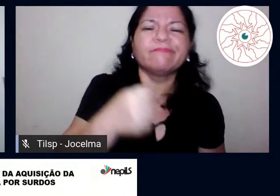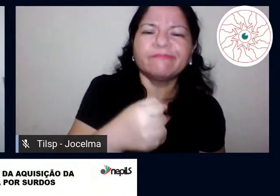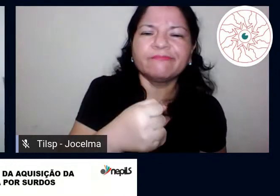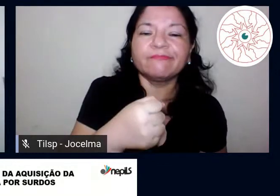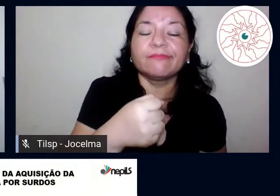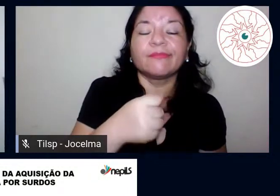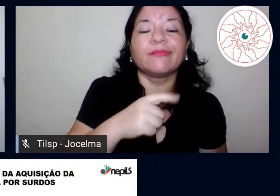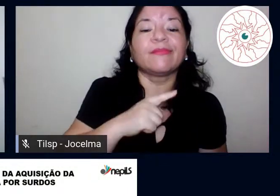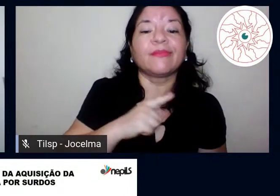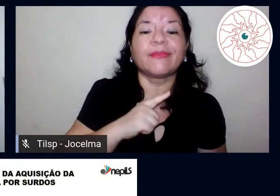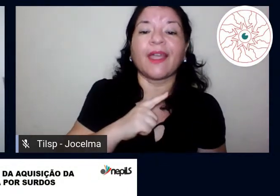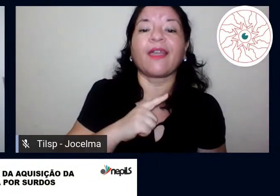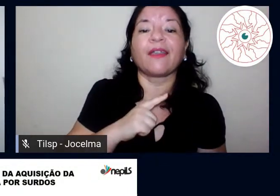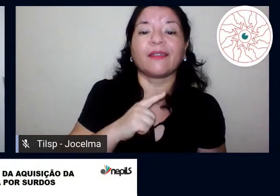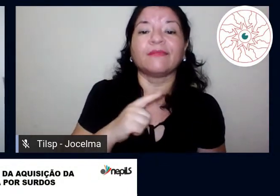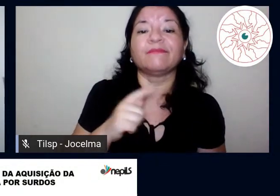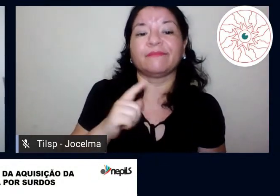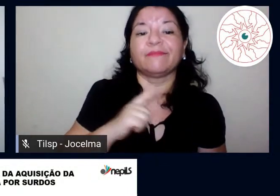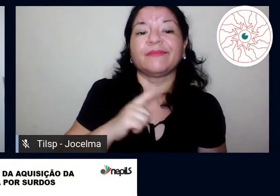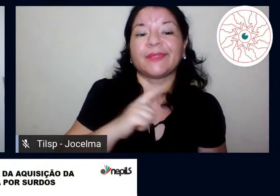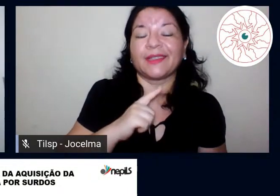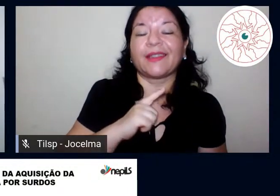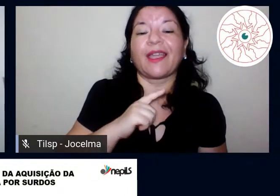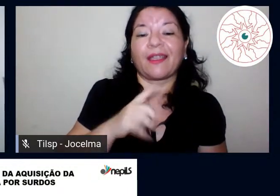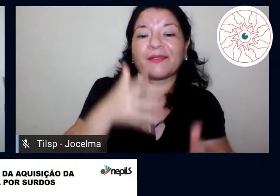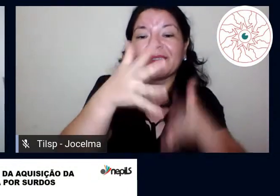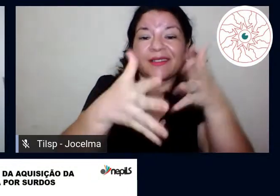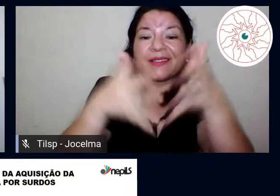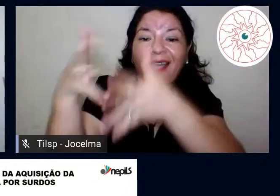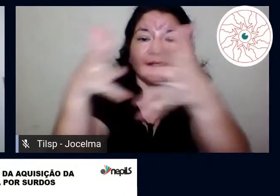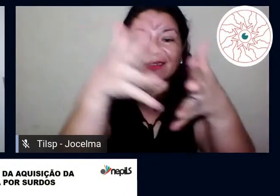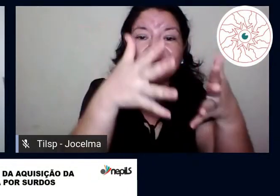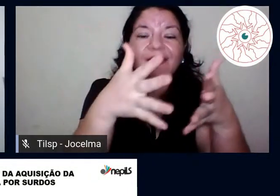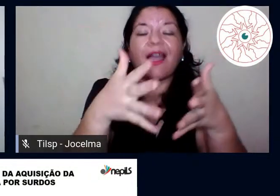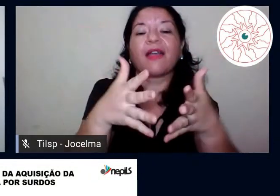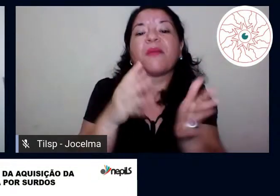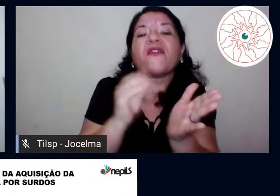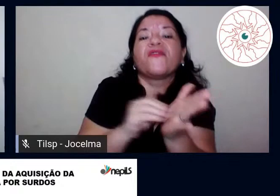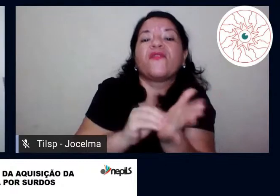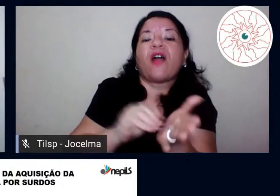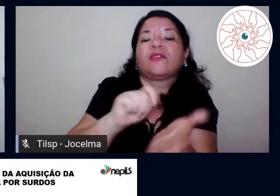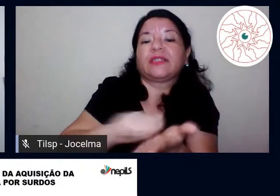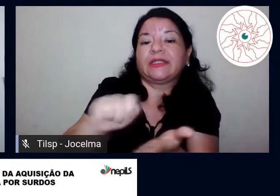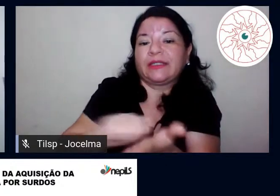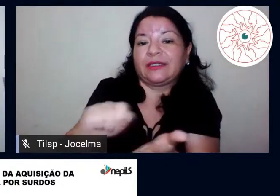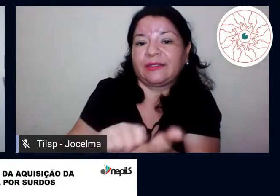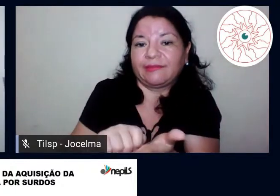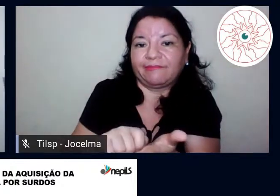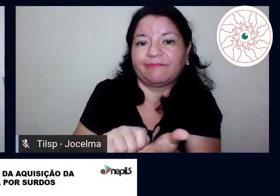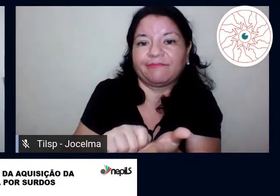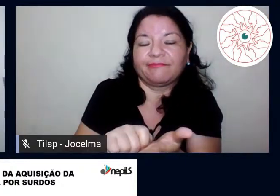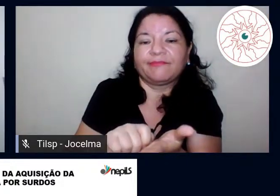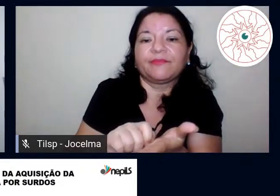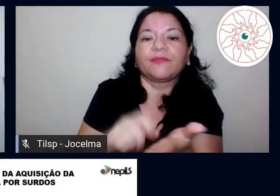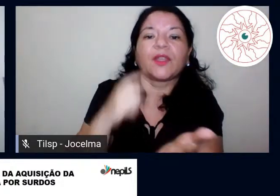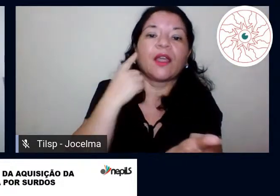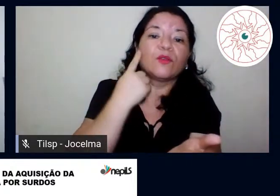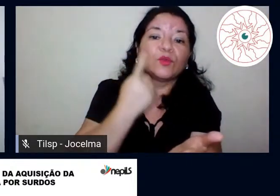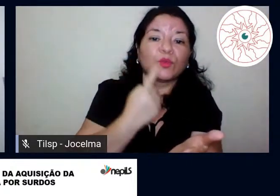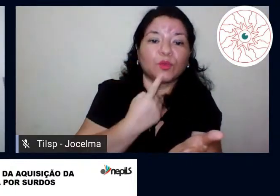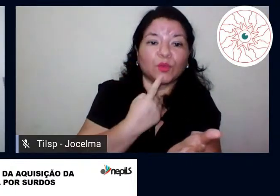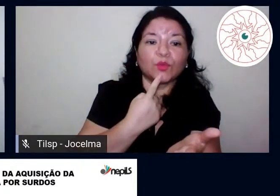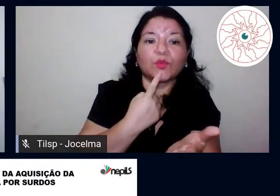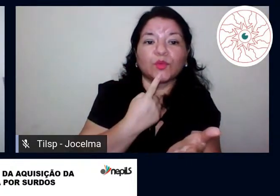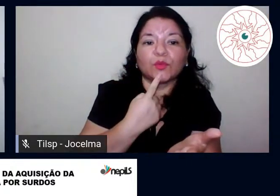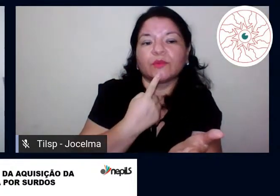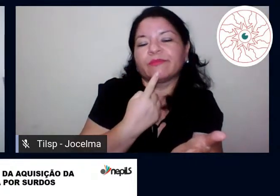que eh ainda ágrafa, né? a fala que ela adquire eh no ambiente familiar. No caso dos suddos,